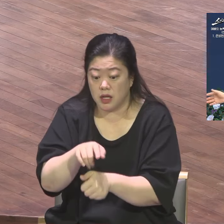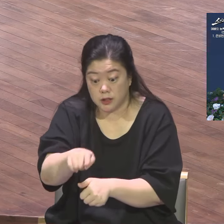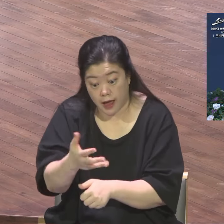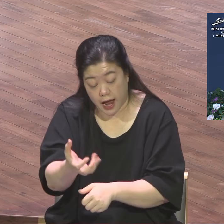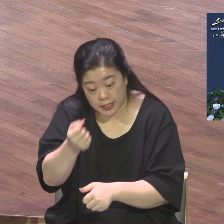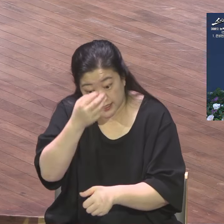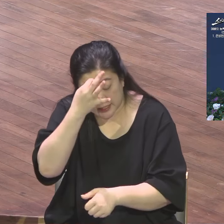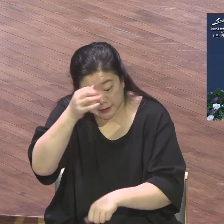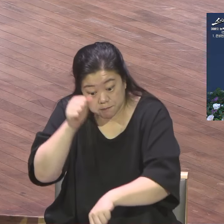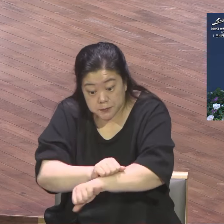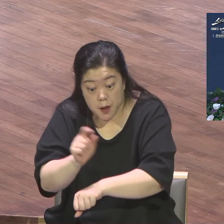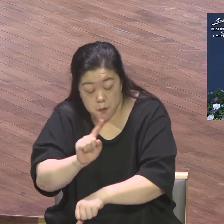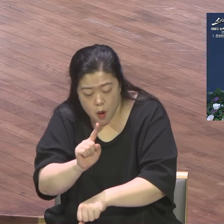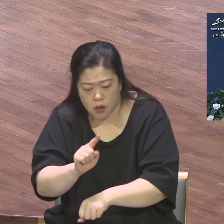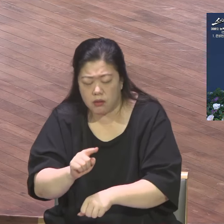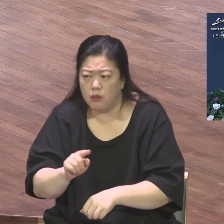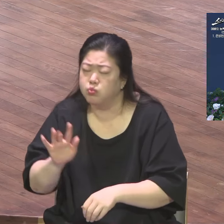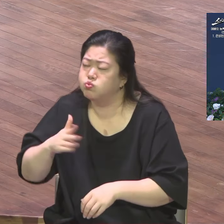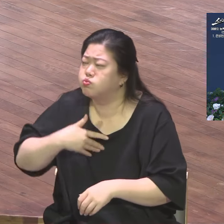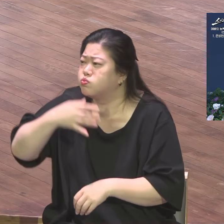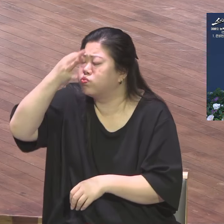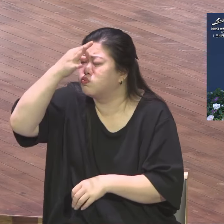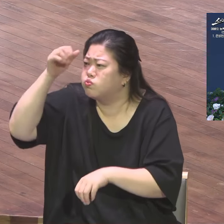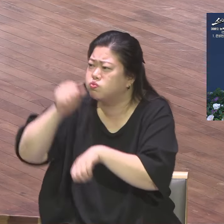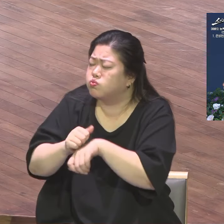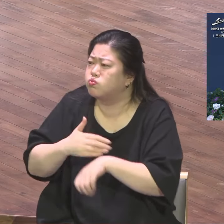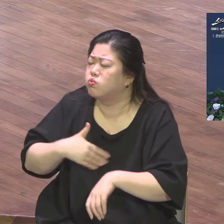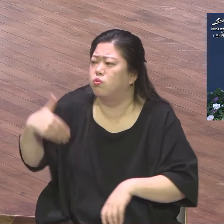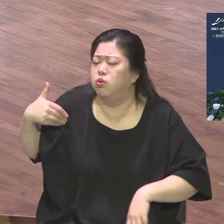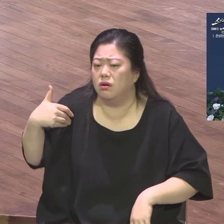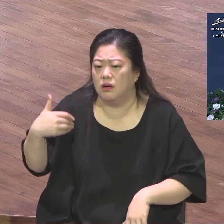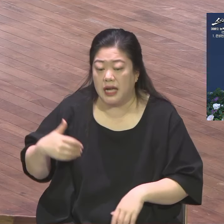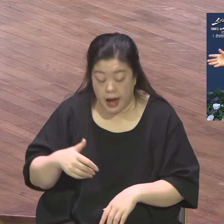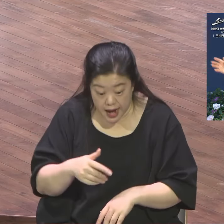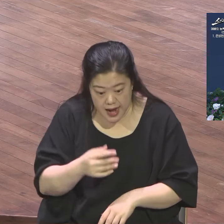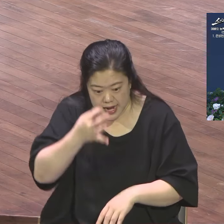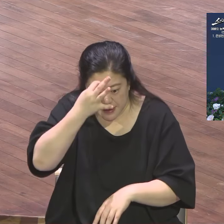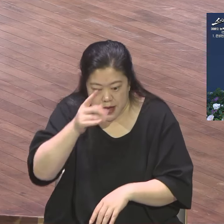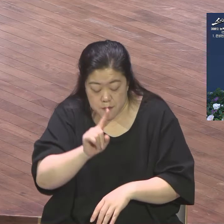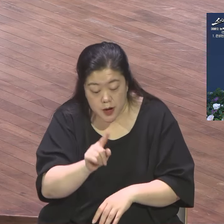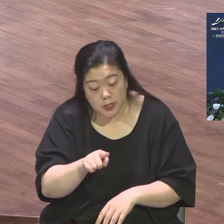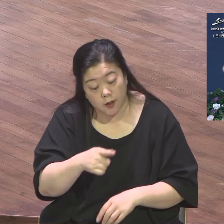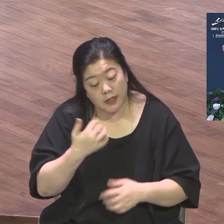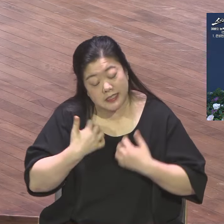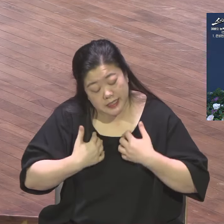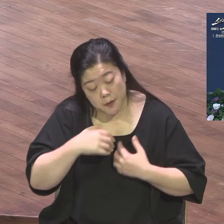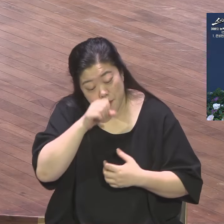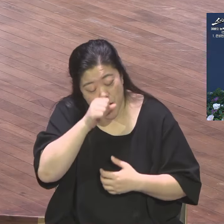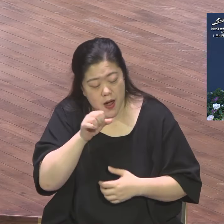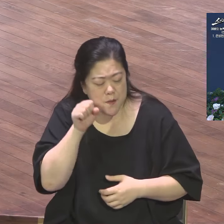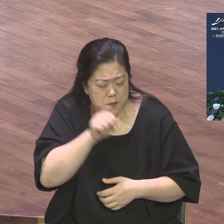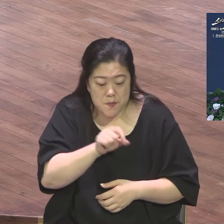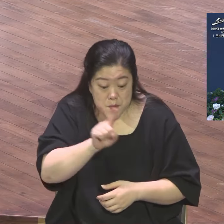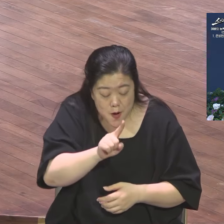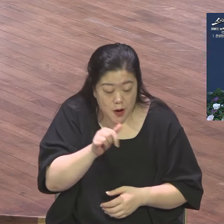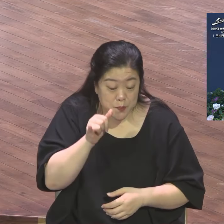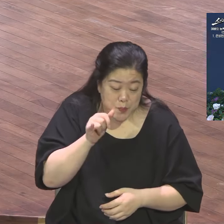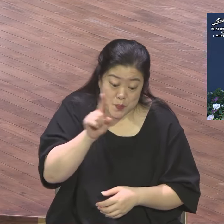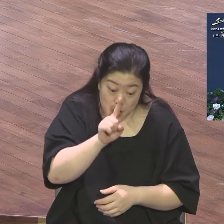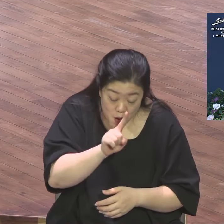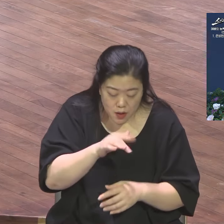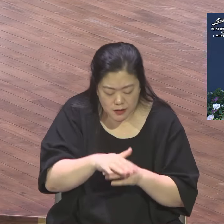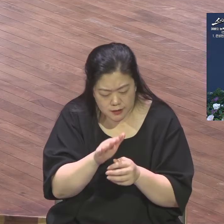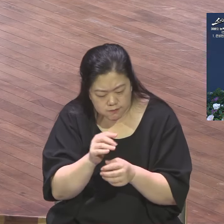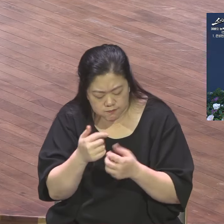많아요. 자기가 뭘 달란트가 있는지 모르니까 그냥 아무 때나 갔다가 그것도 전공했는데도 불구하고 그대로 마음에 안 들으니까 딴